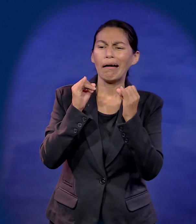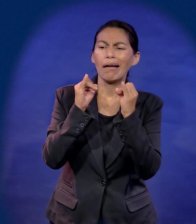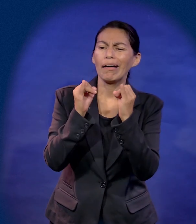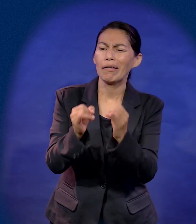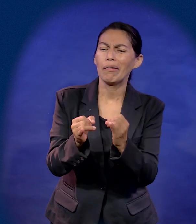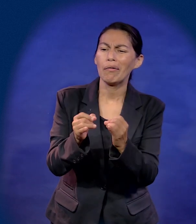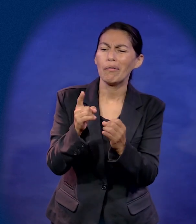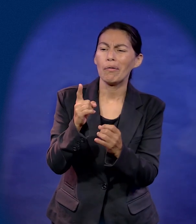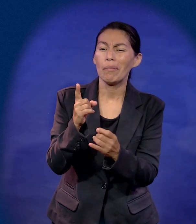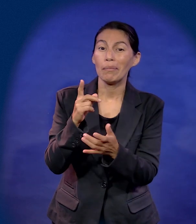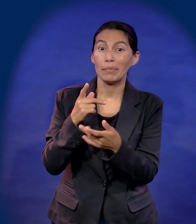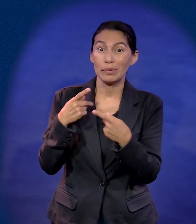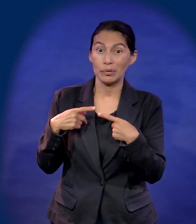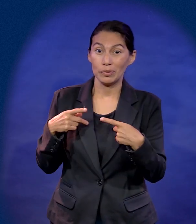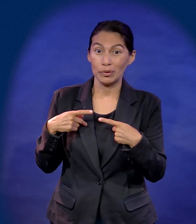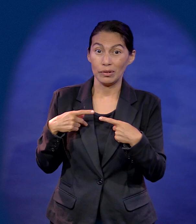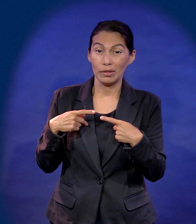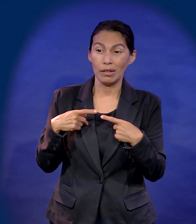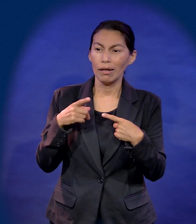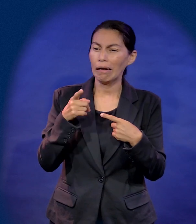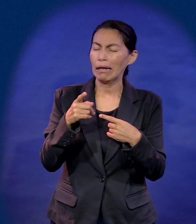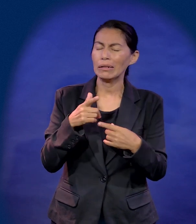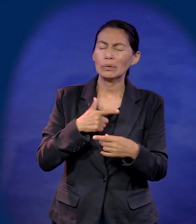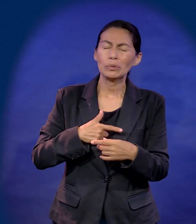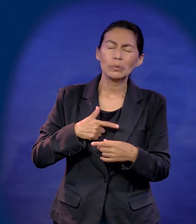a una persona.